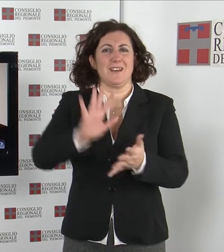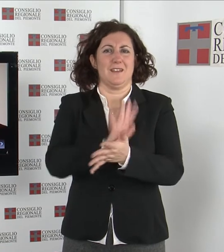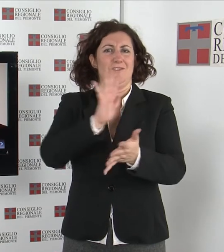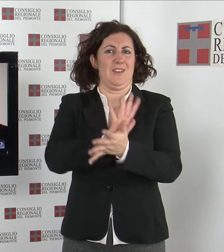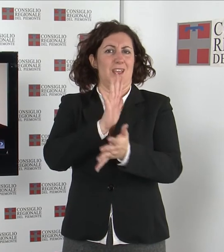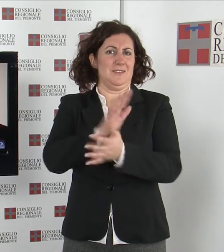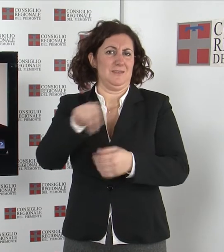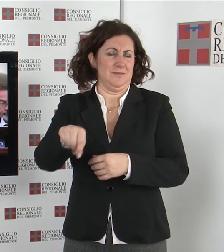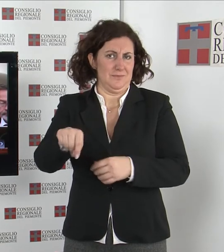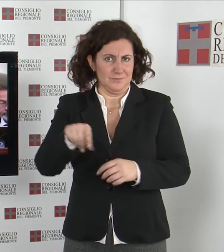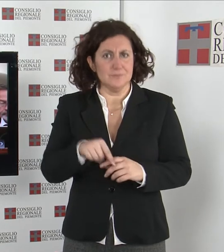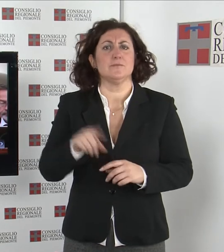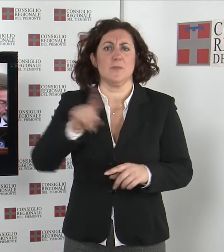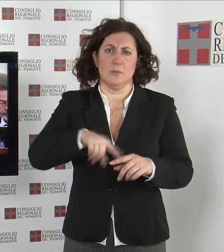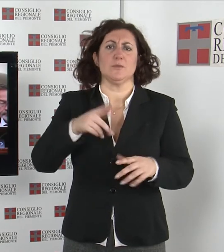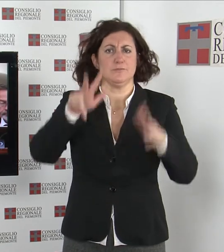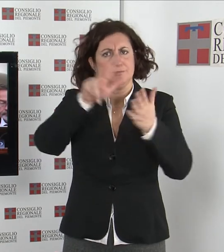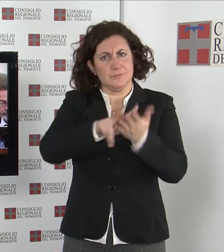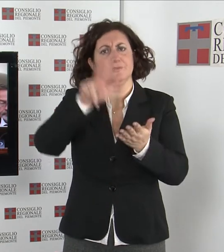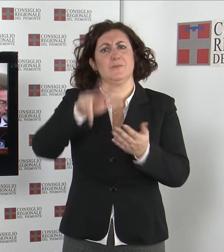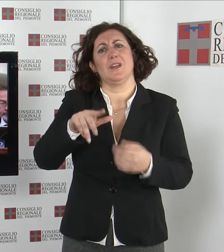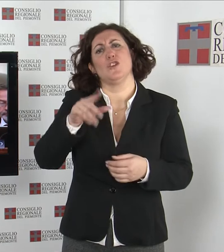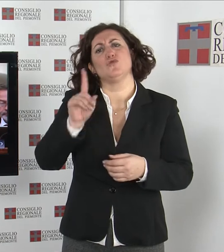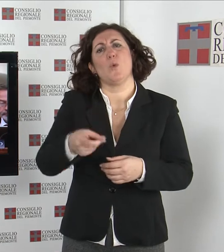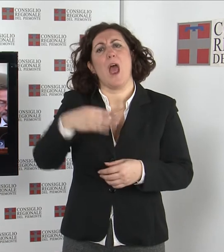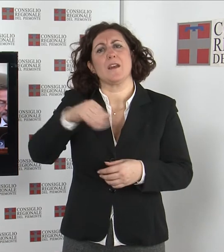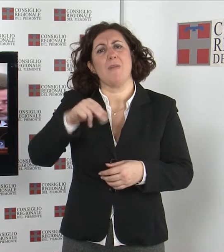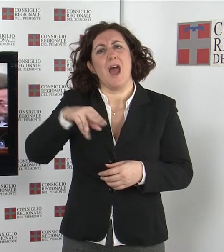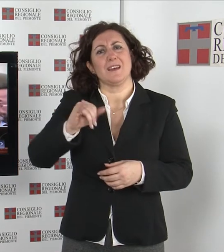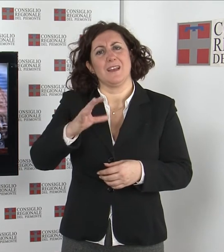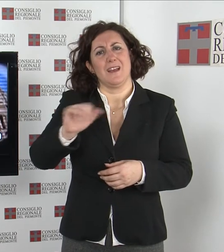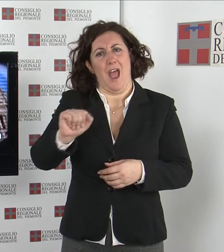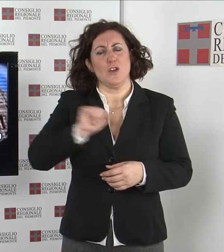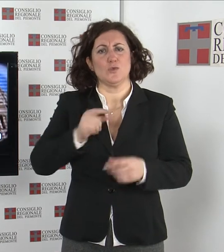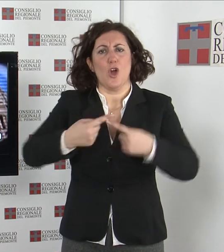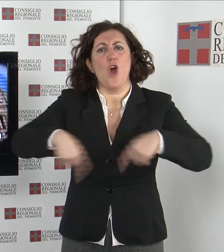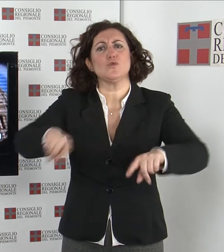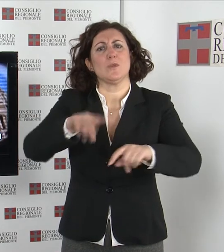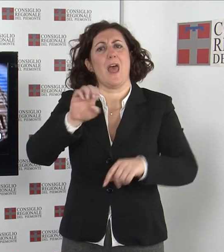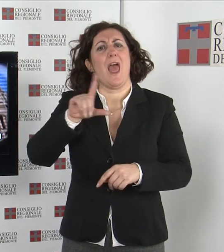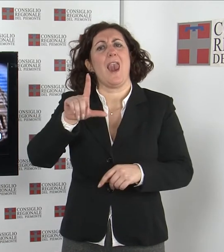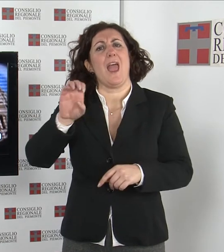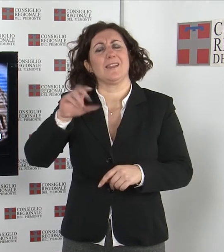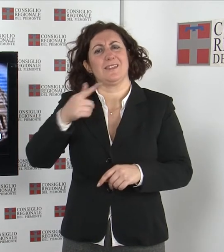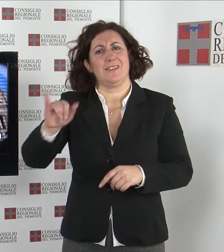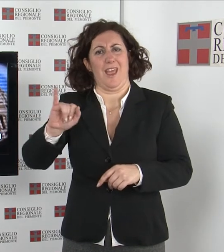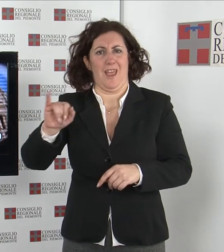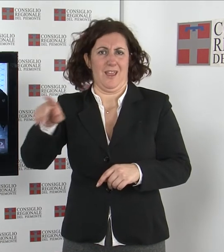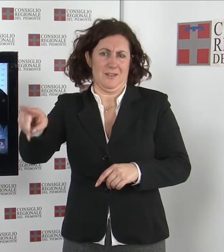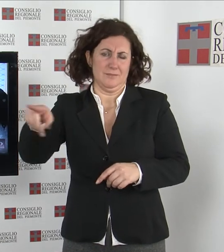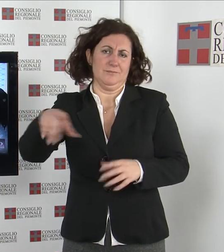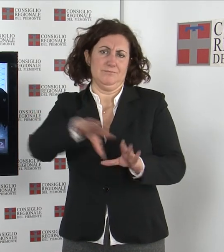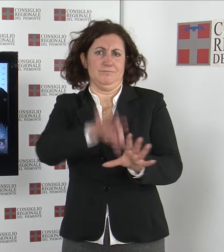materia un ordine del giorno presentato da Giuliana manica presidente della consulta delle elette Corecom udienze di secondo grado